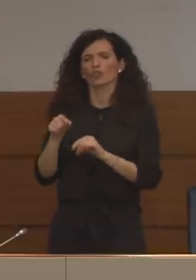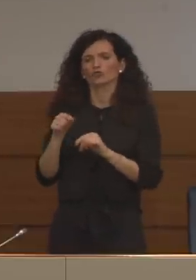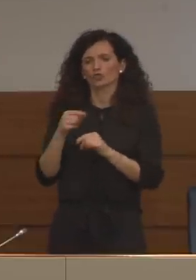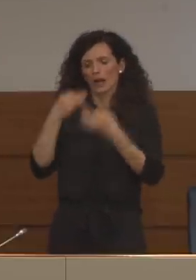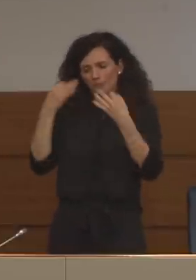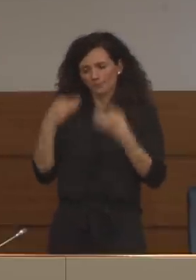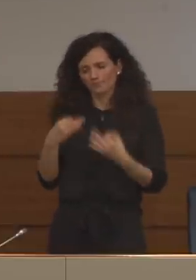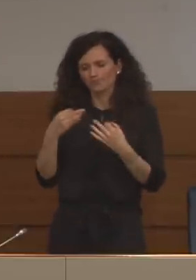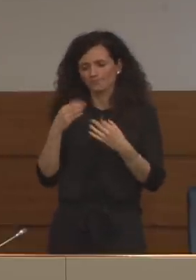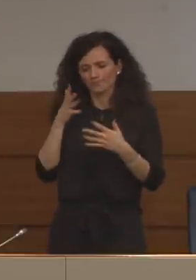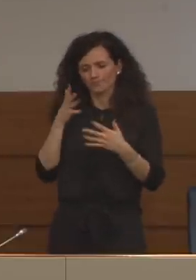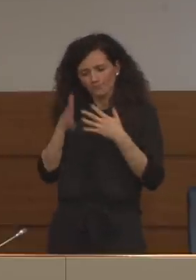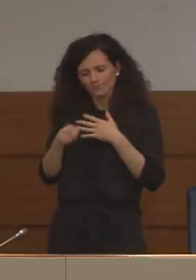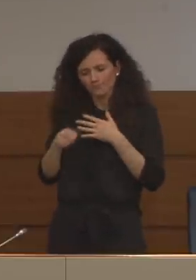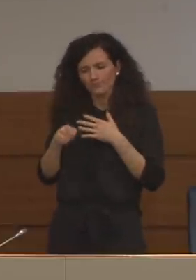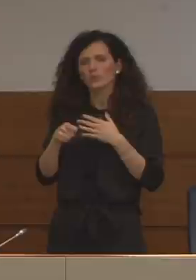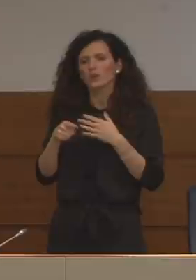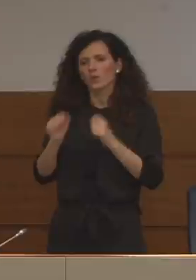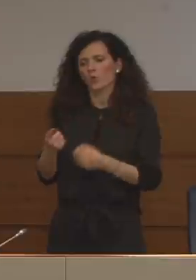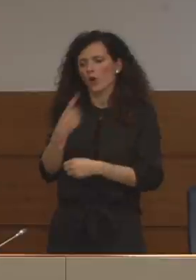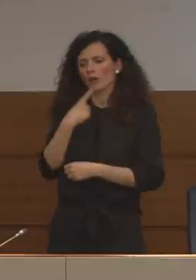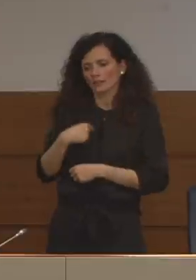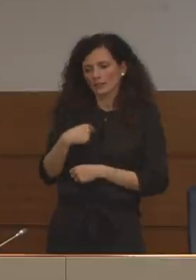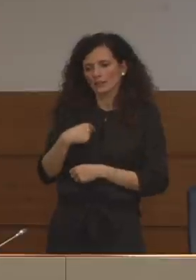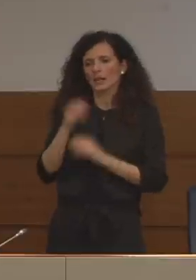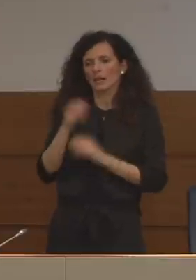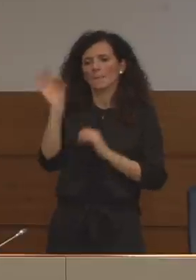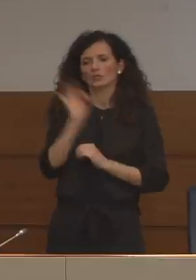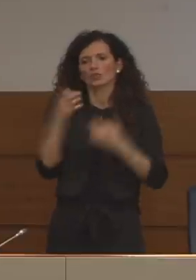definire questo aspetto quantitativo